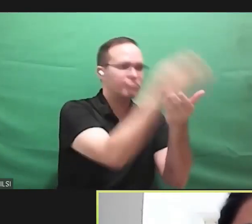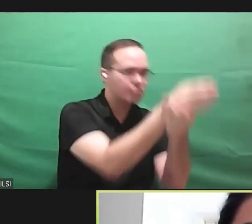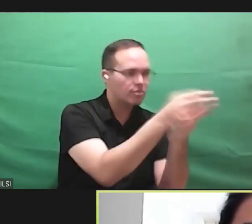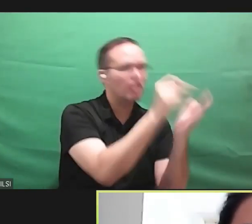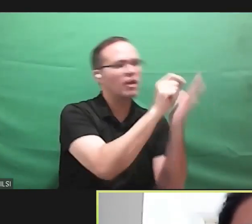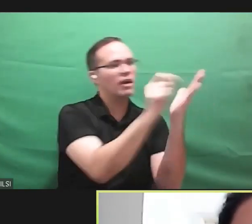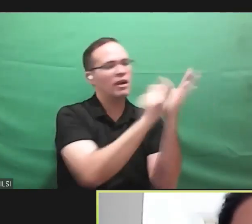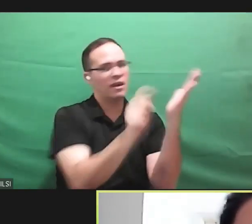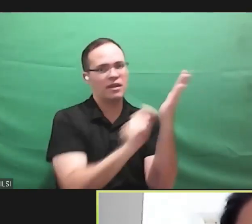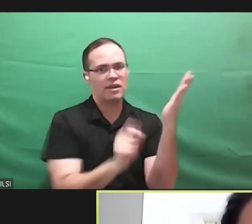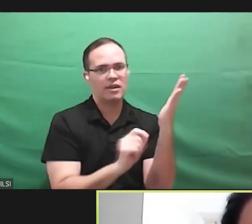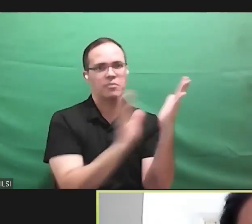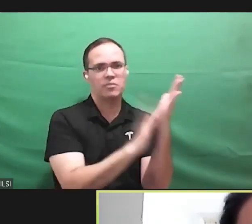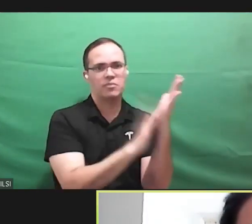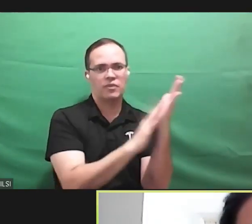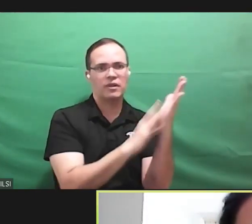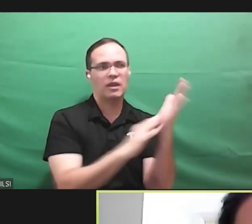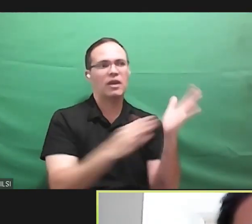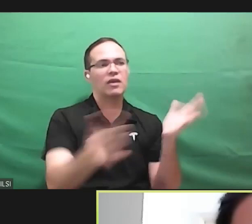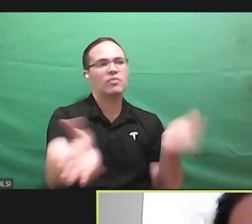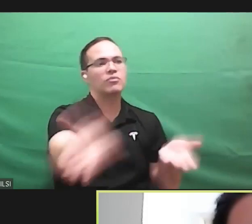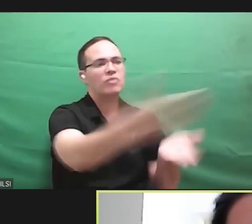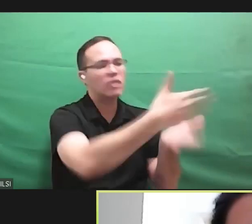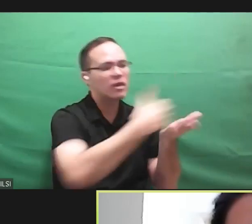sean necesarias.